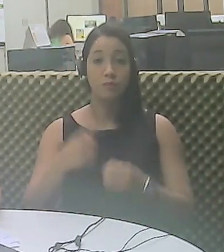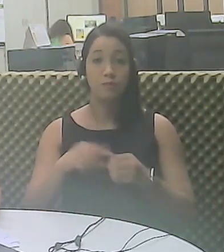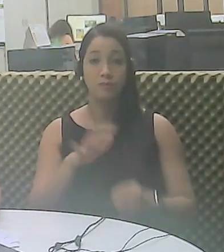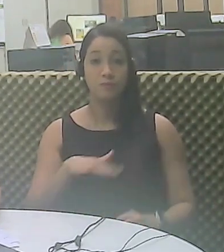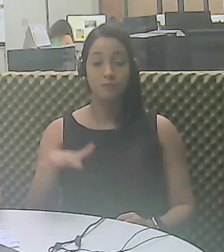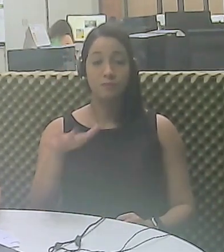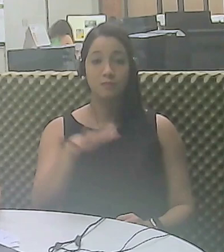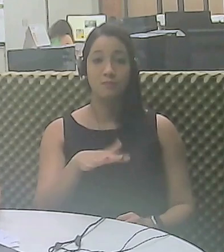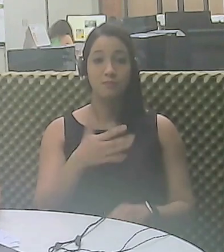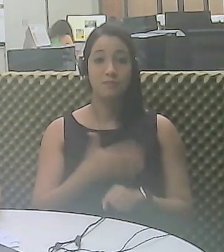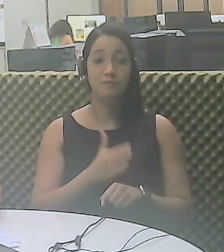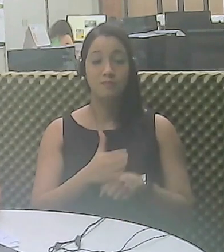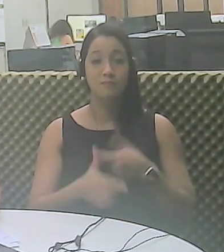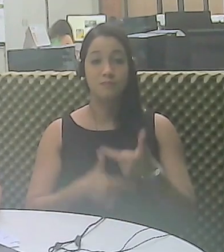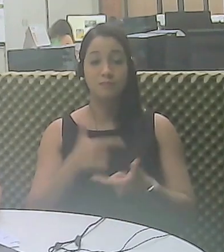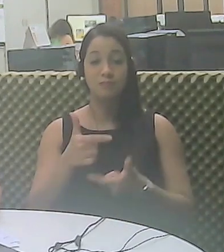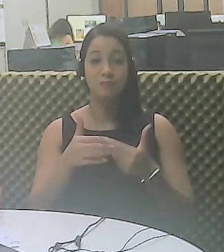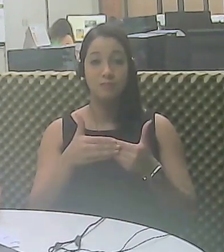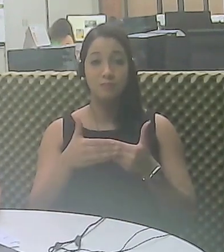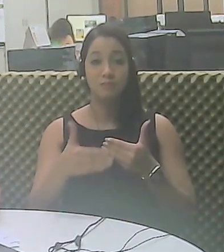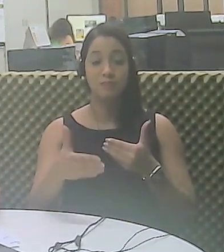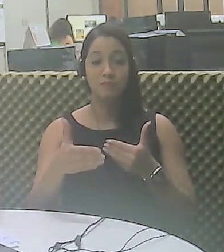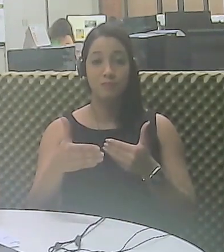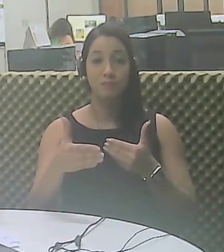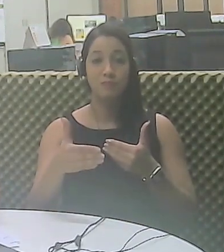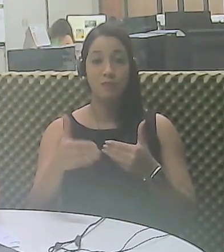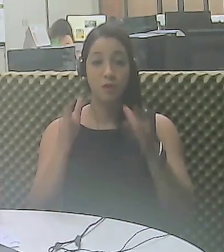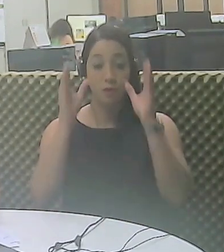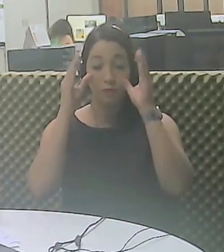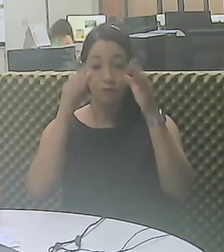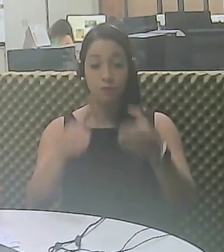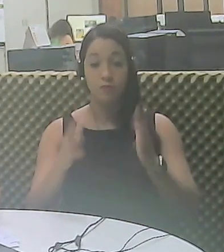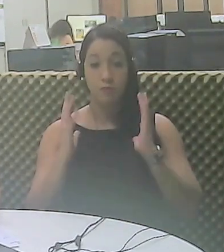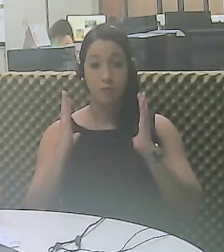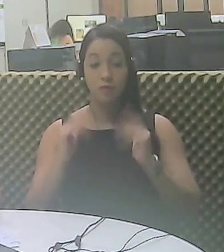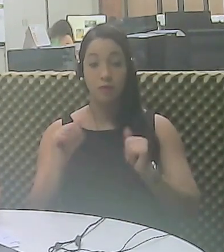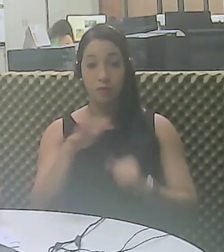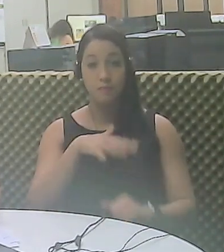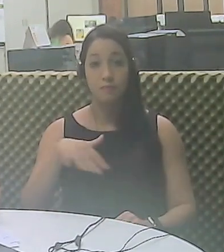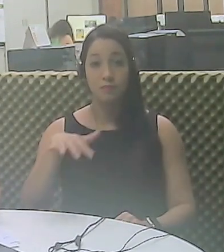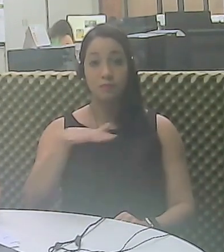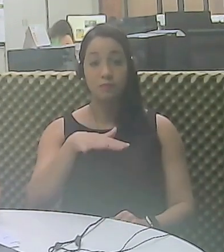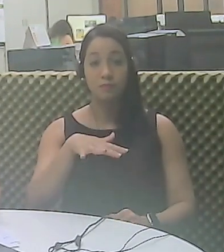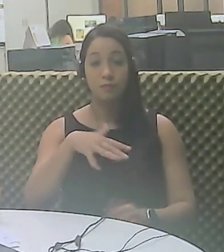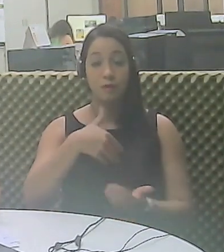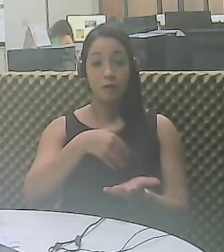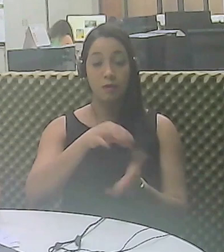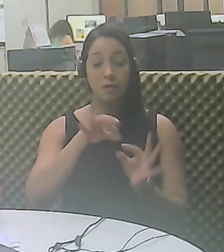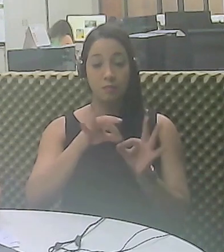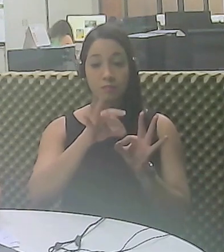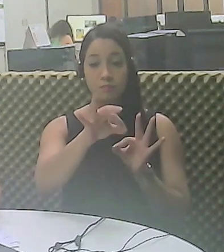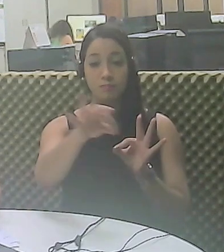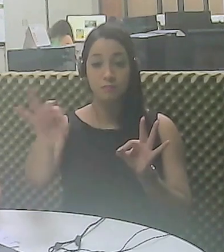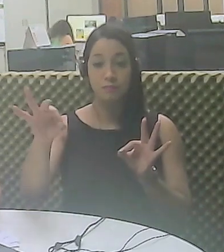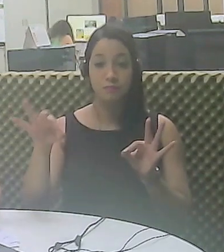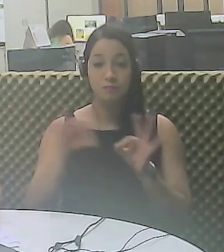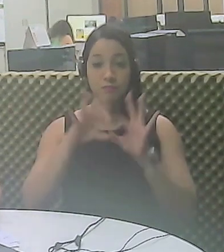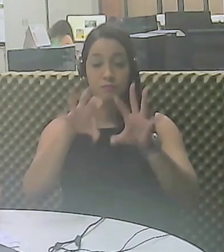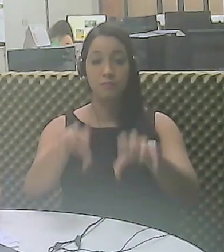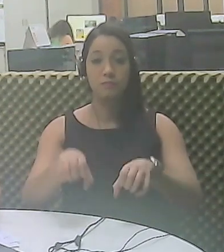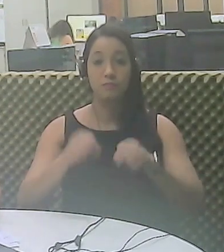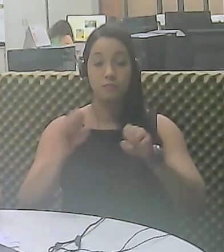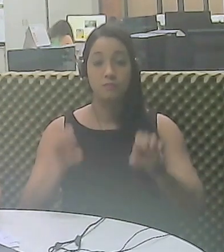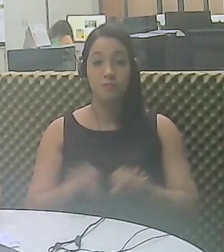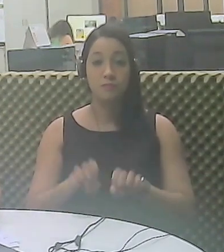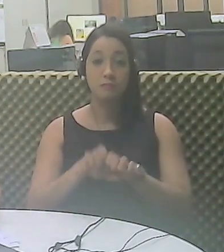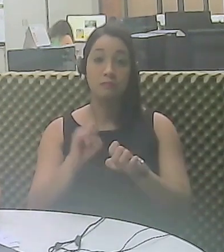cidade. As atividades nos próximos dias estão concentradas na limpeza da área, marcação topográfica e remoção de